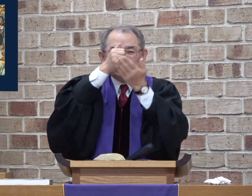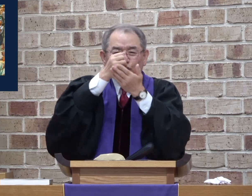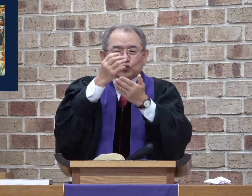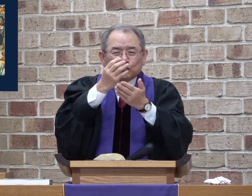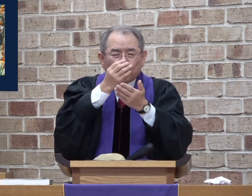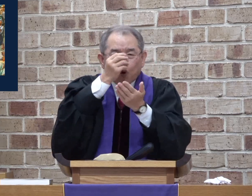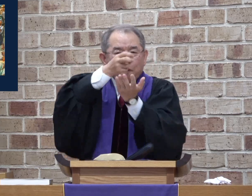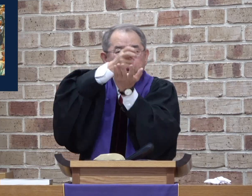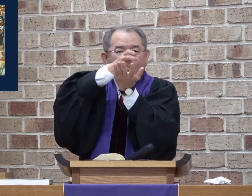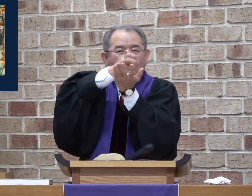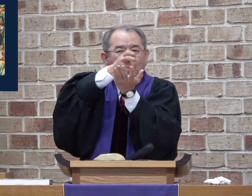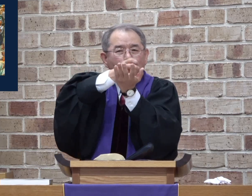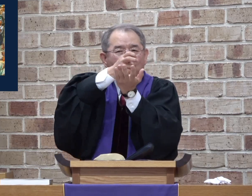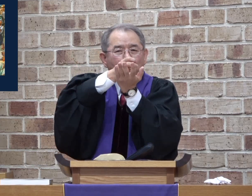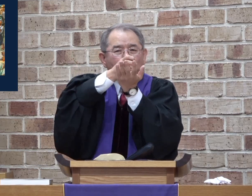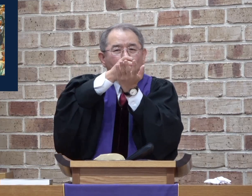하나님의 거룩한 법궤,